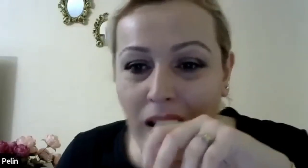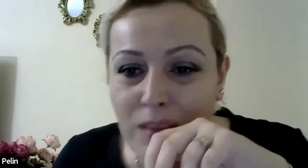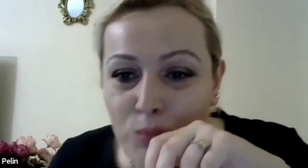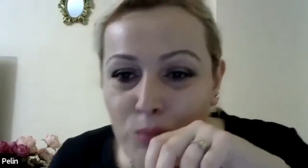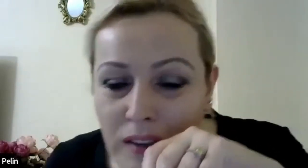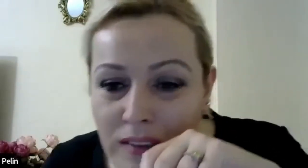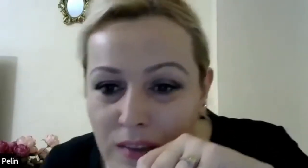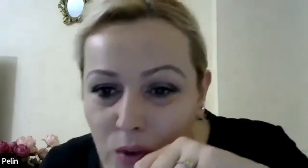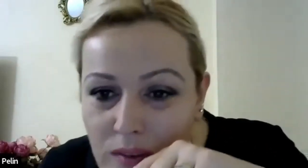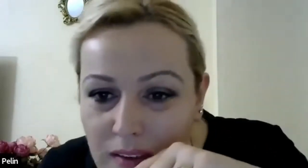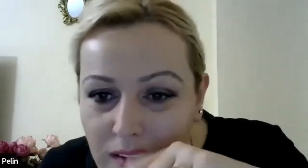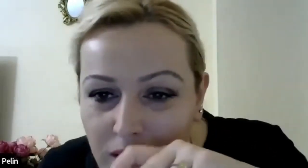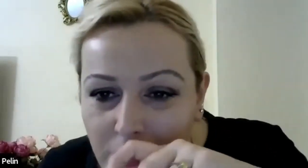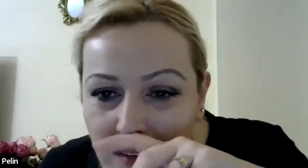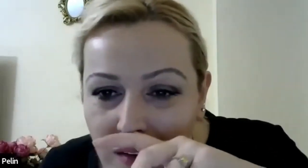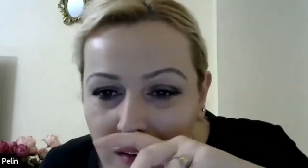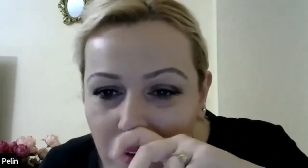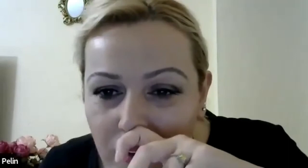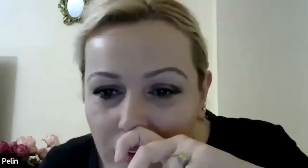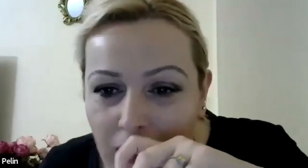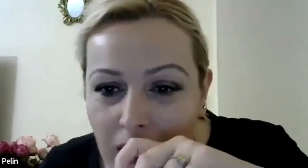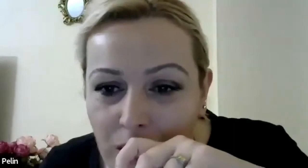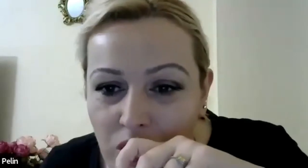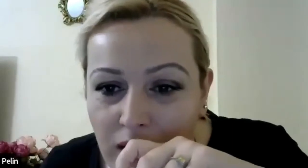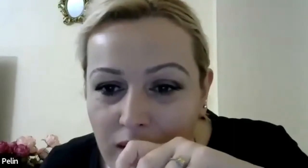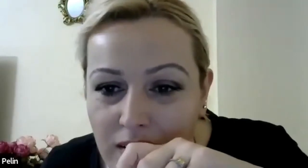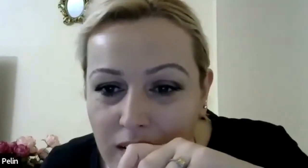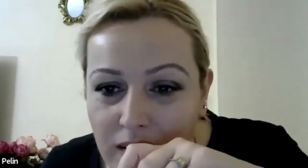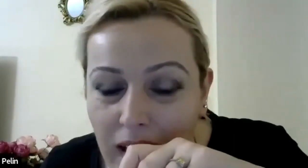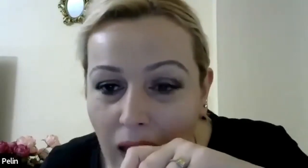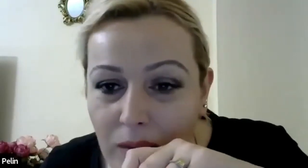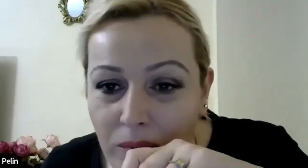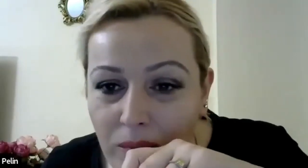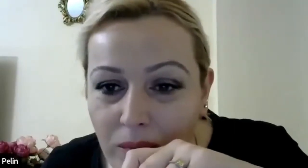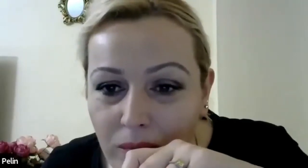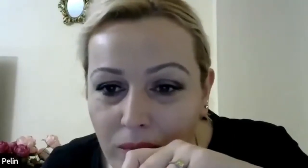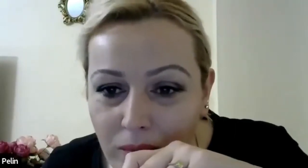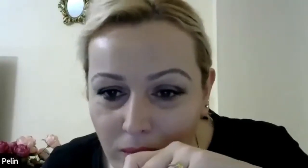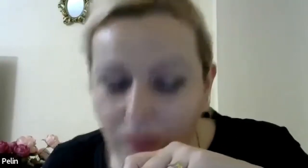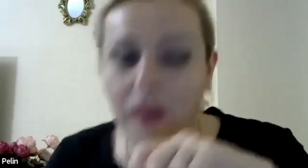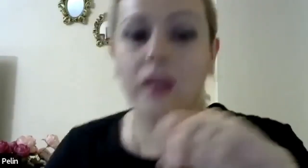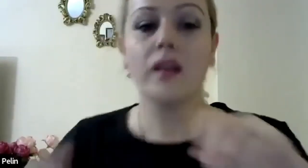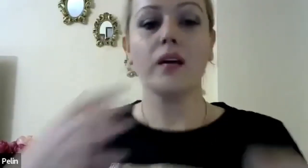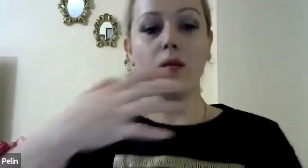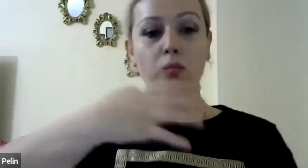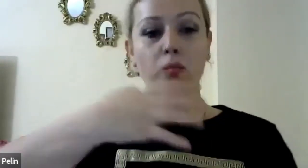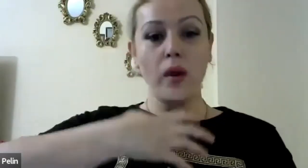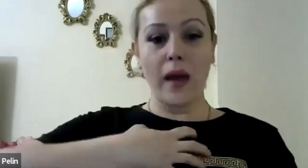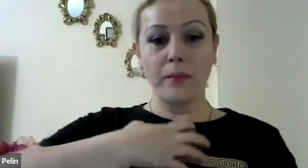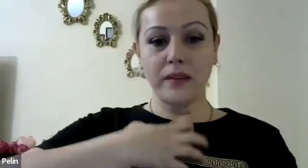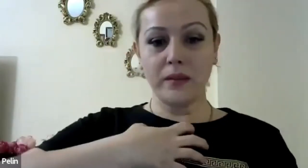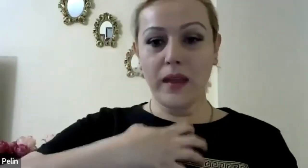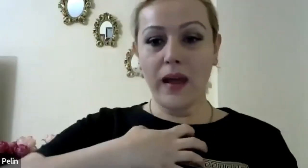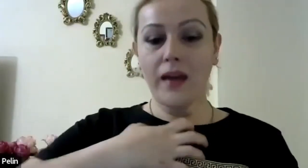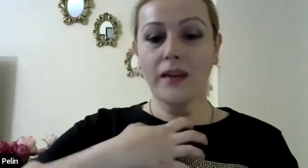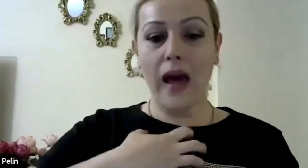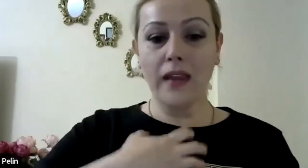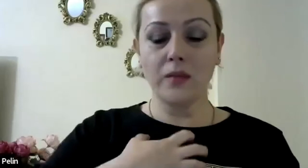Yasin Burak siz gösterin. Kendim işareti nasıldı? Kendim. Böyle yaptığımda kendim